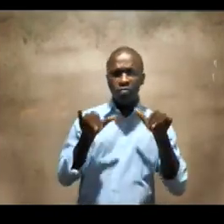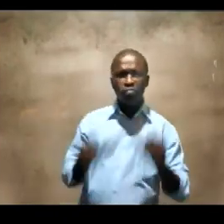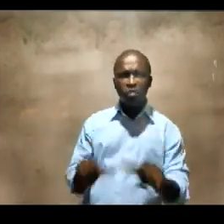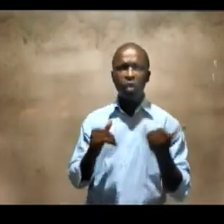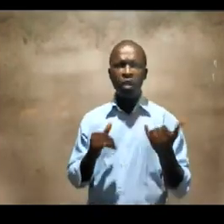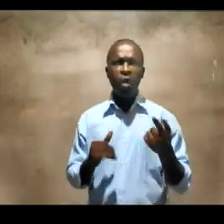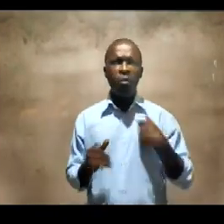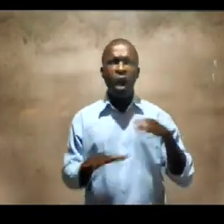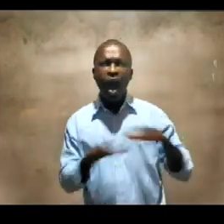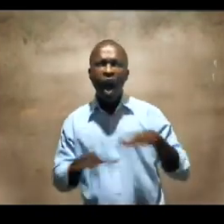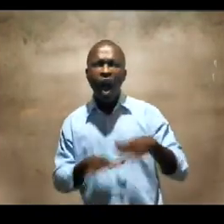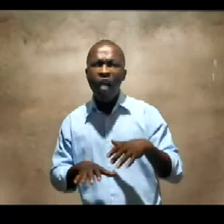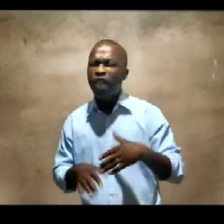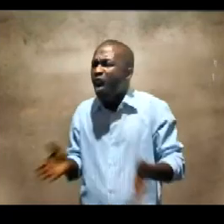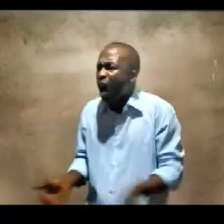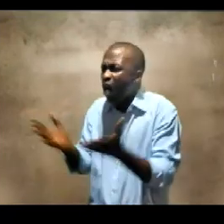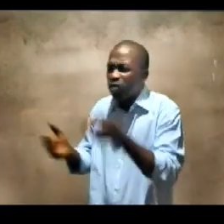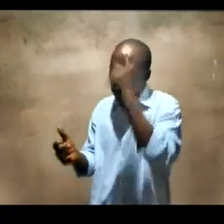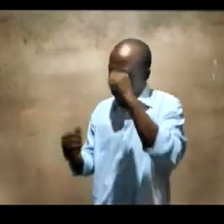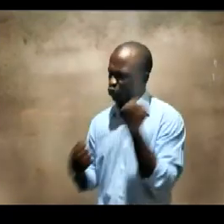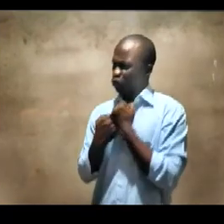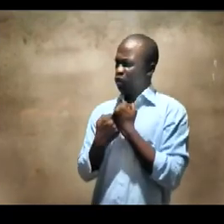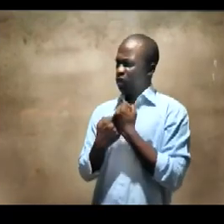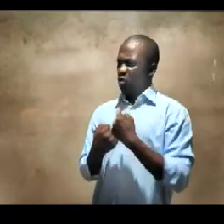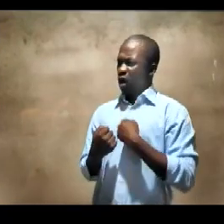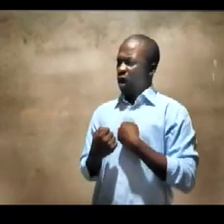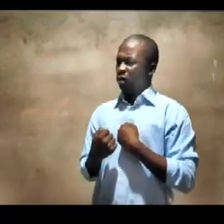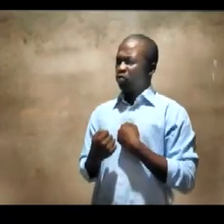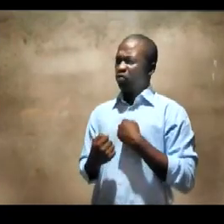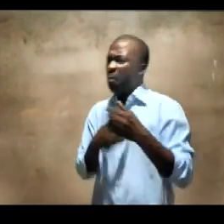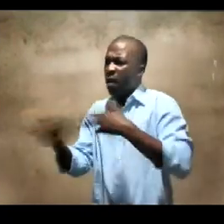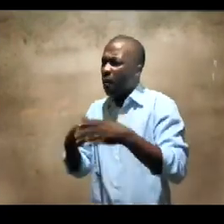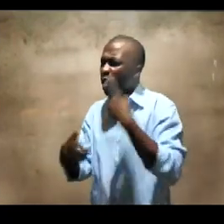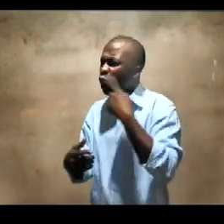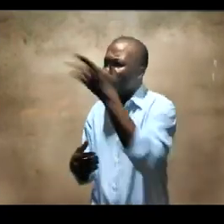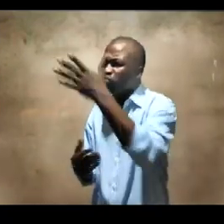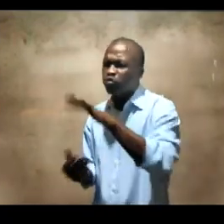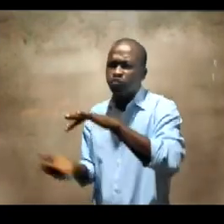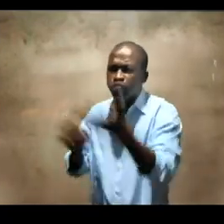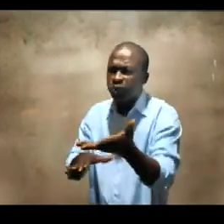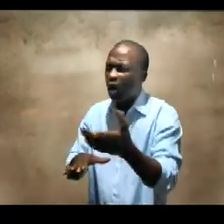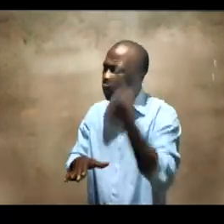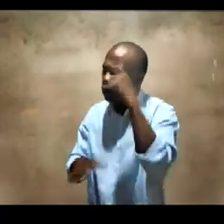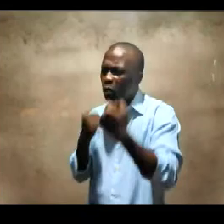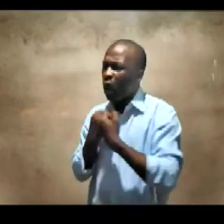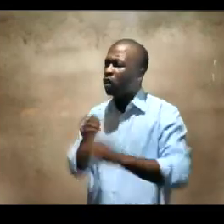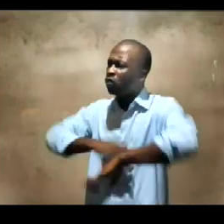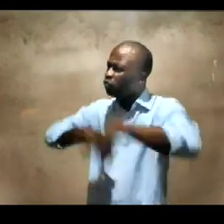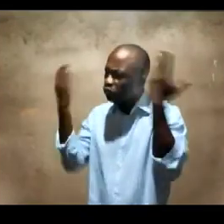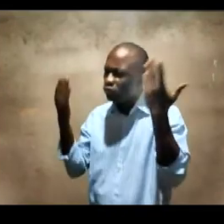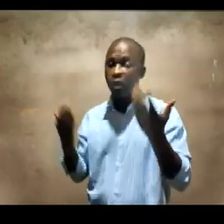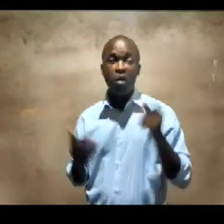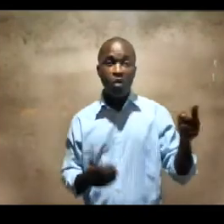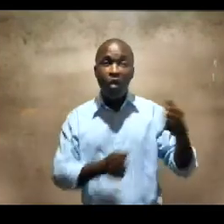extrajudiciaires. Il a ajouté qu'il ne ferait rien pour mettre en danger la vie des gens dans le seul intérêt d'un enterrement. Il a perdu sa mère en